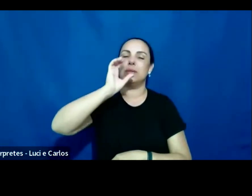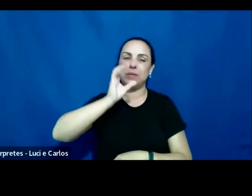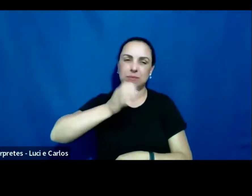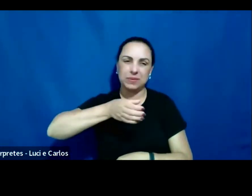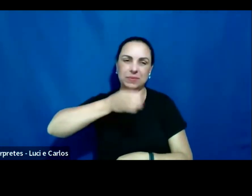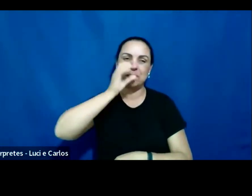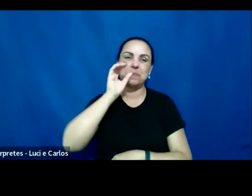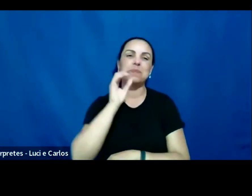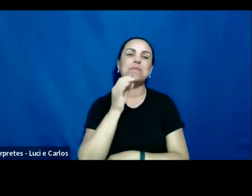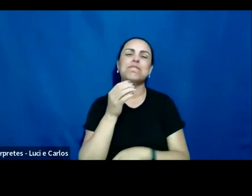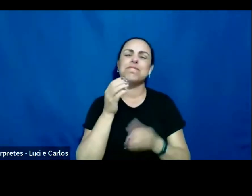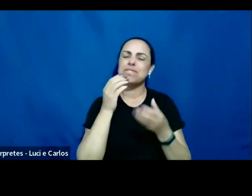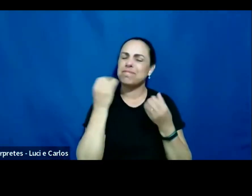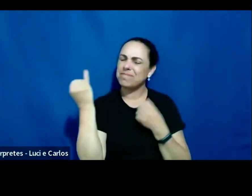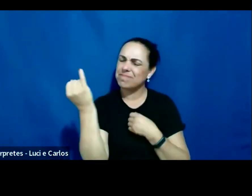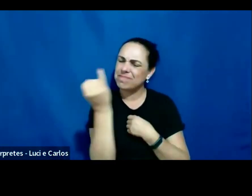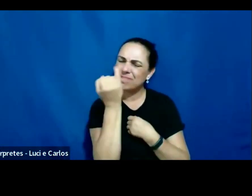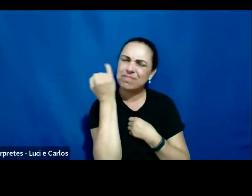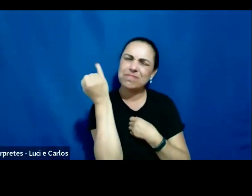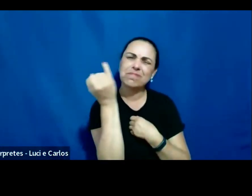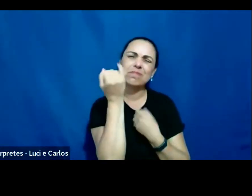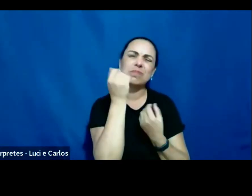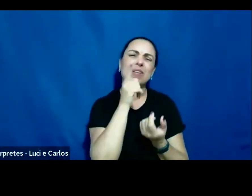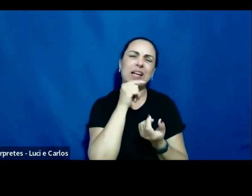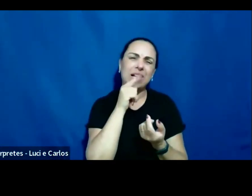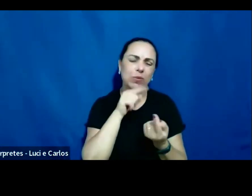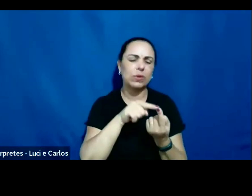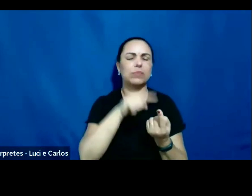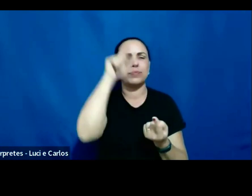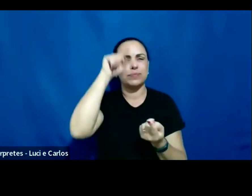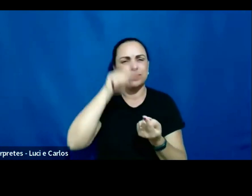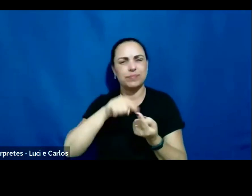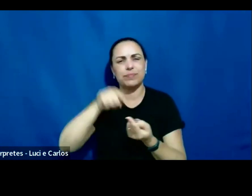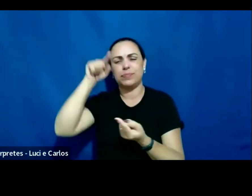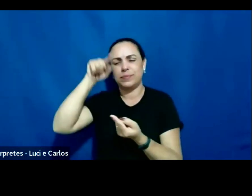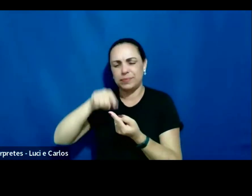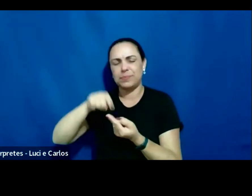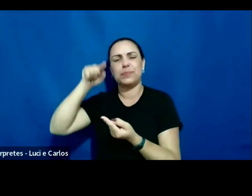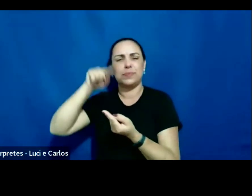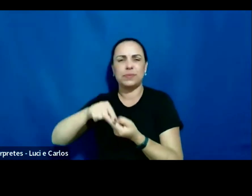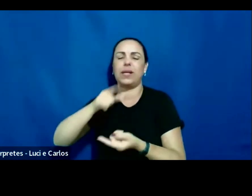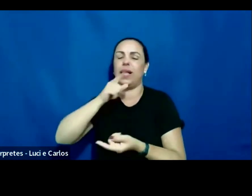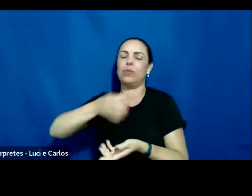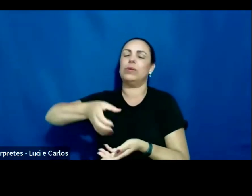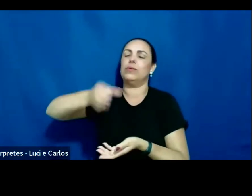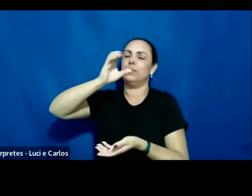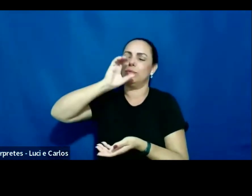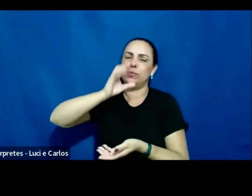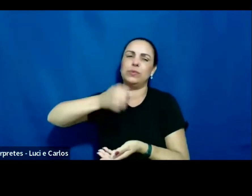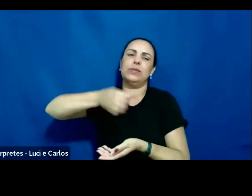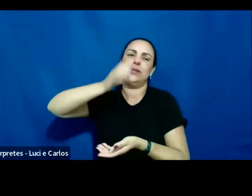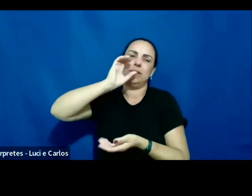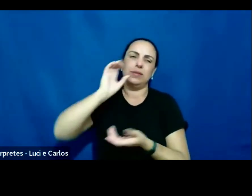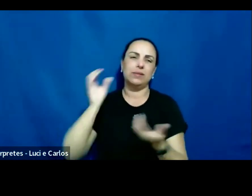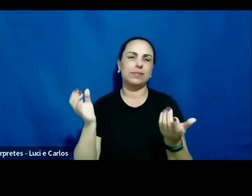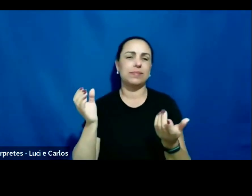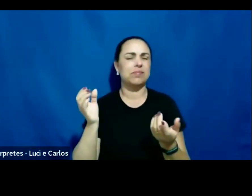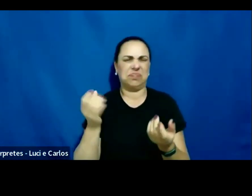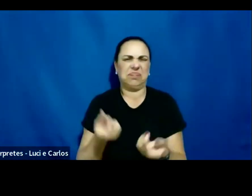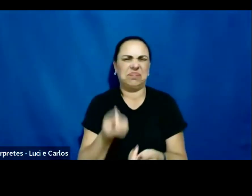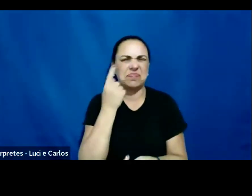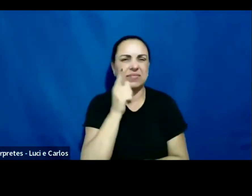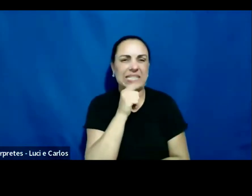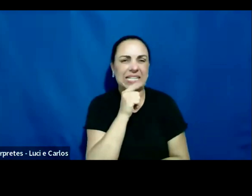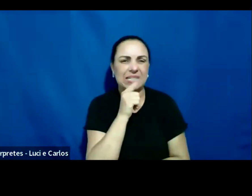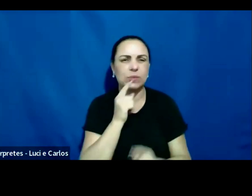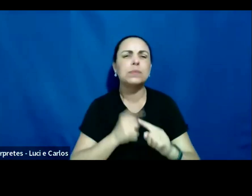Mas, Sunaik, por que uma boa hidratação pode evitar eu ter trombose? Para pensar. Tromboses